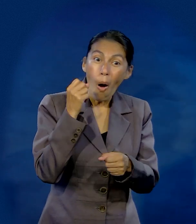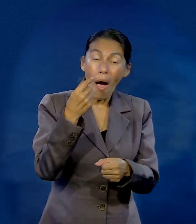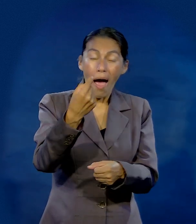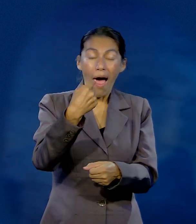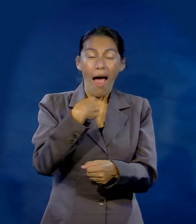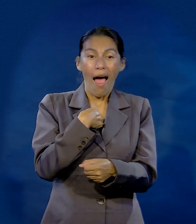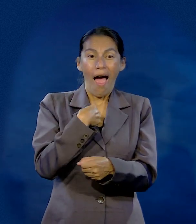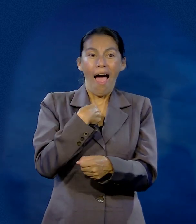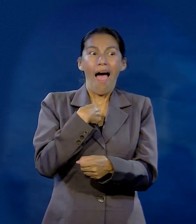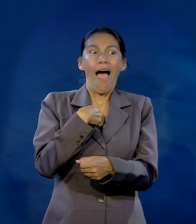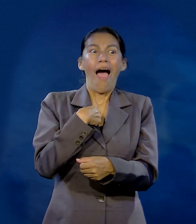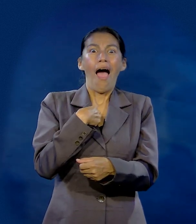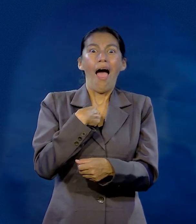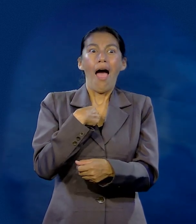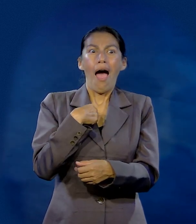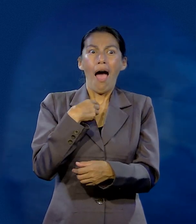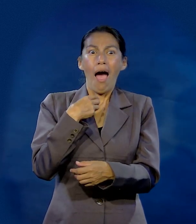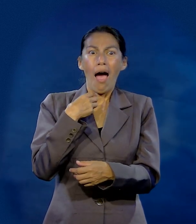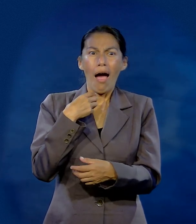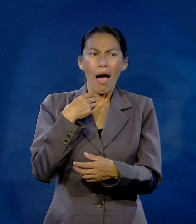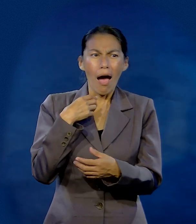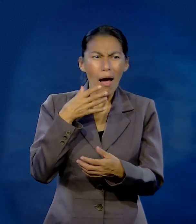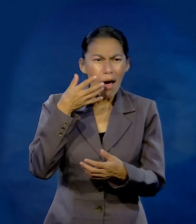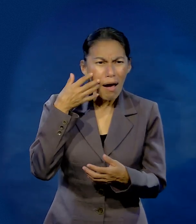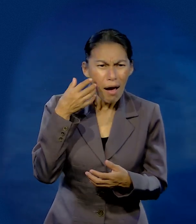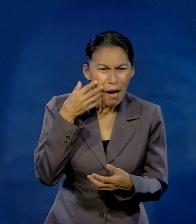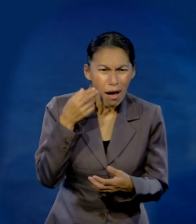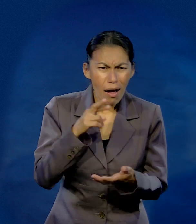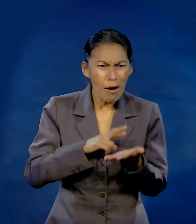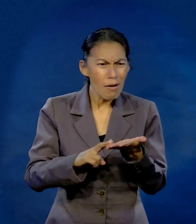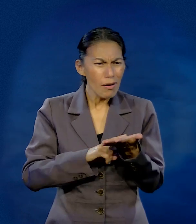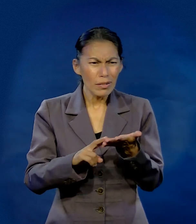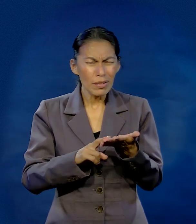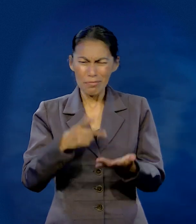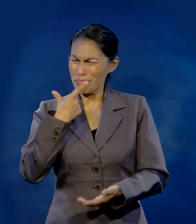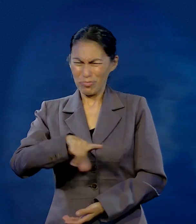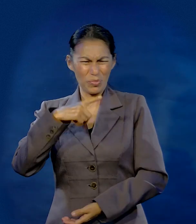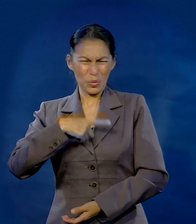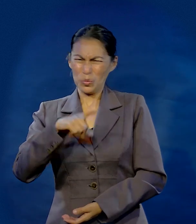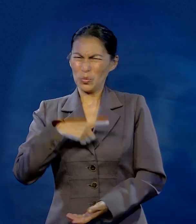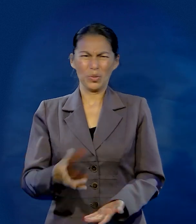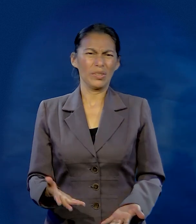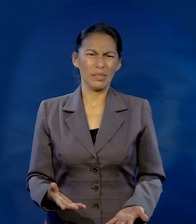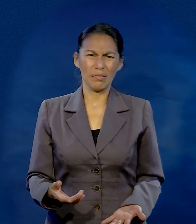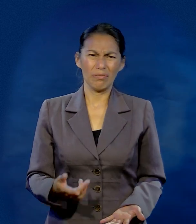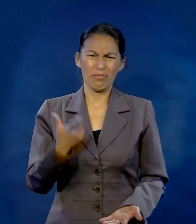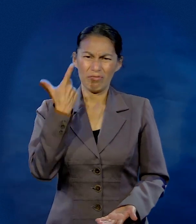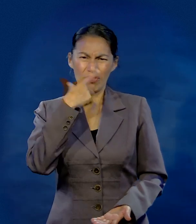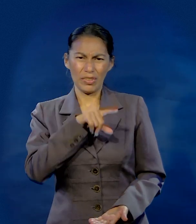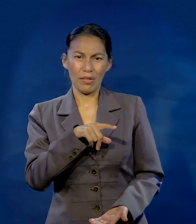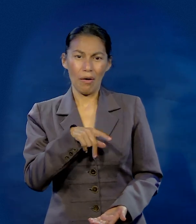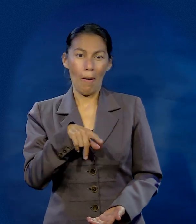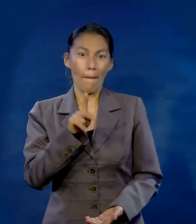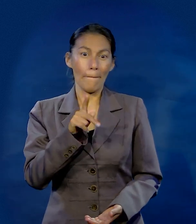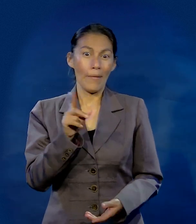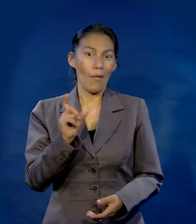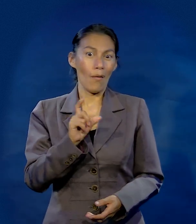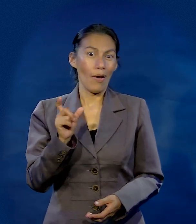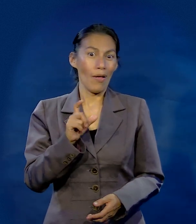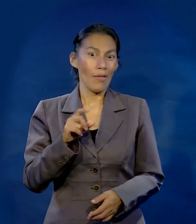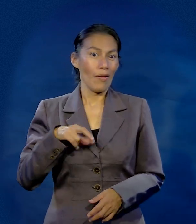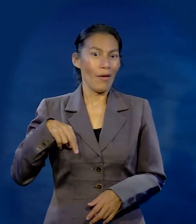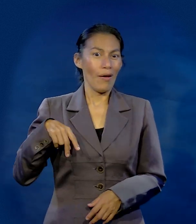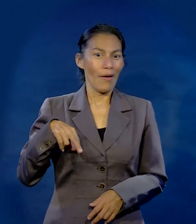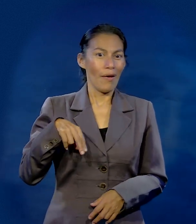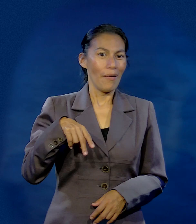a ver de qué nombres faltan y no daba hasta que se dio cuenta que el único nombre que faltaba era el de él cuando supo que él